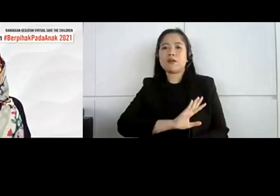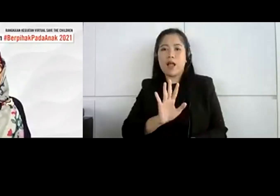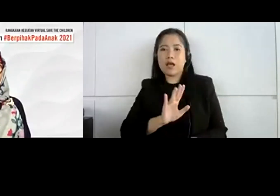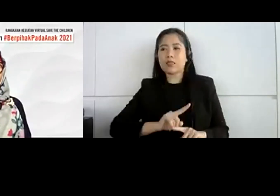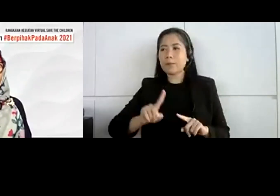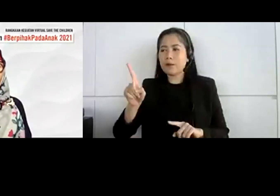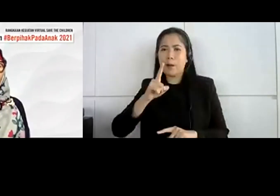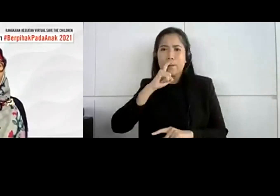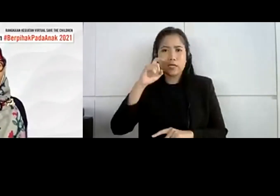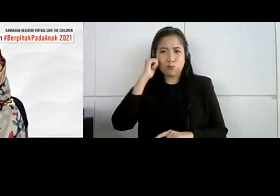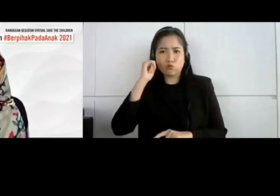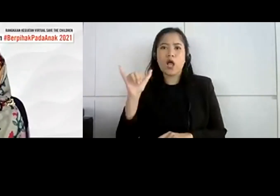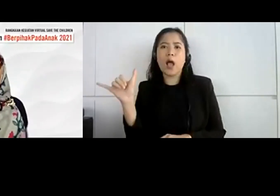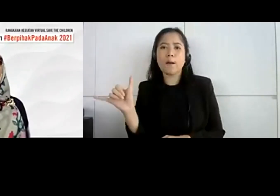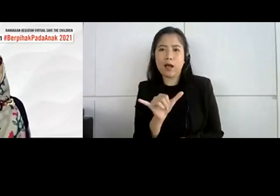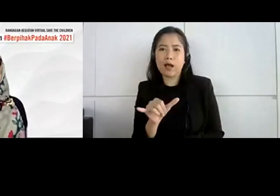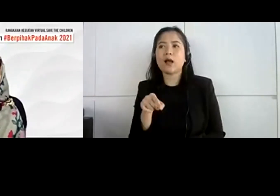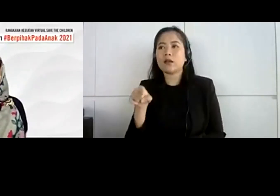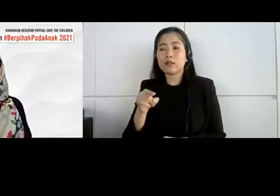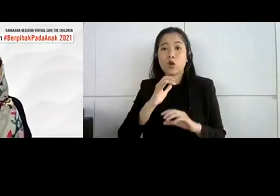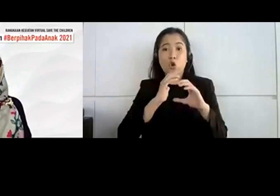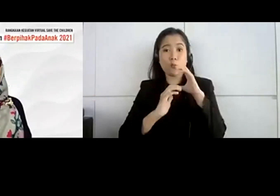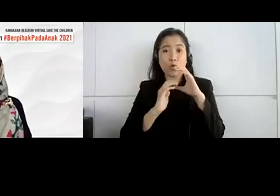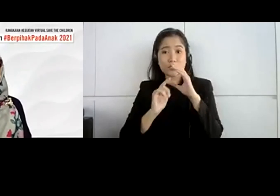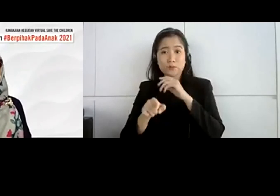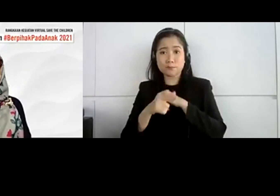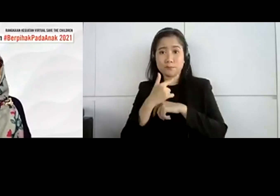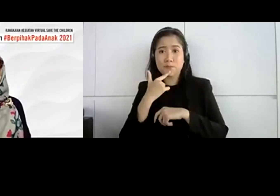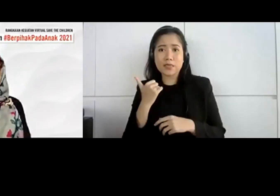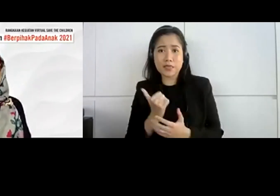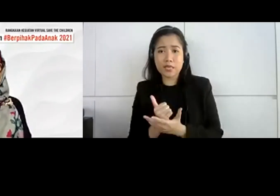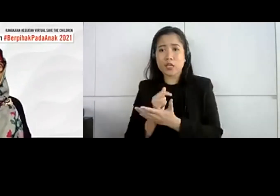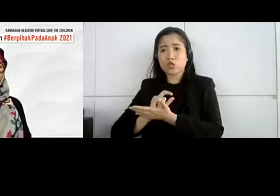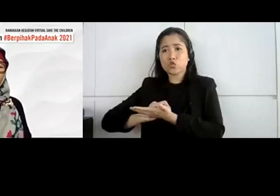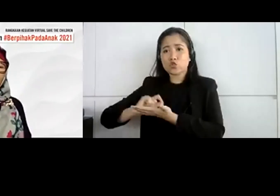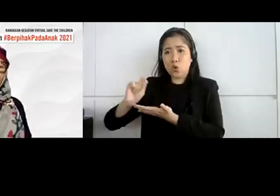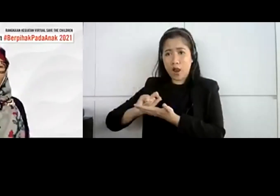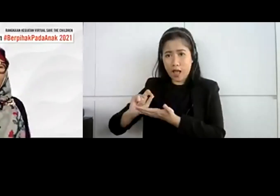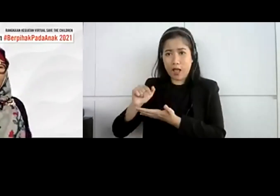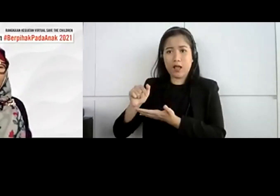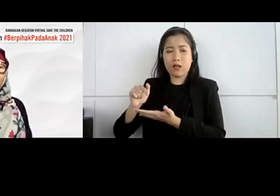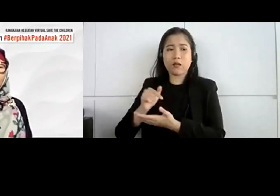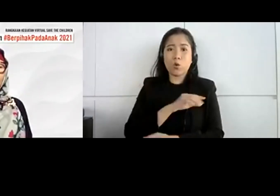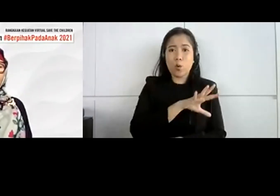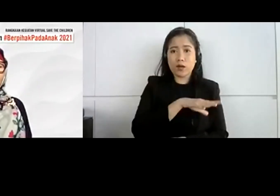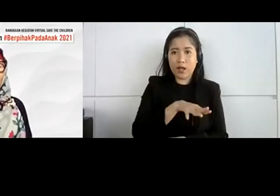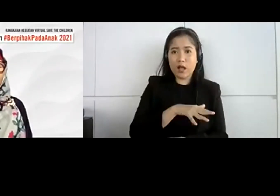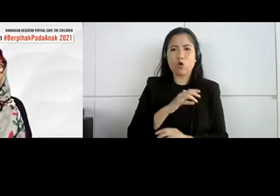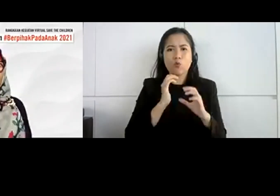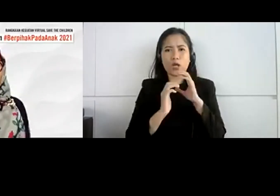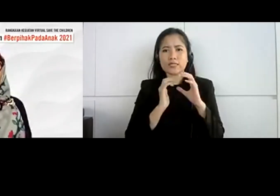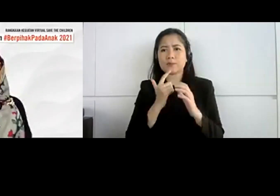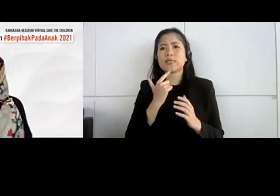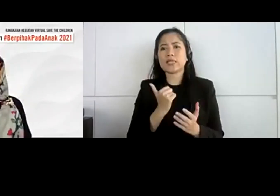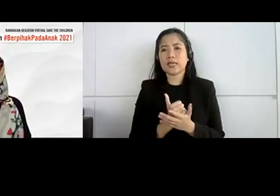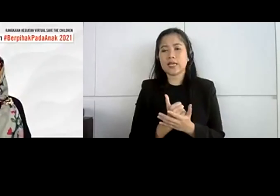tua. Faktor komunikasi menjadi penting antara sekolah dan keluarga.